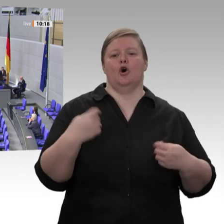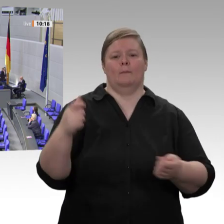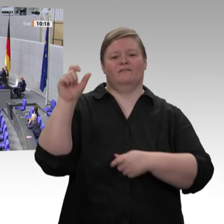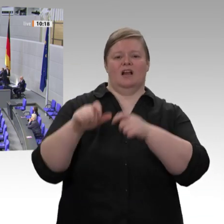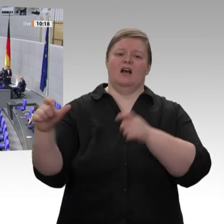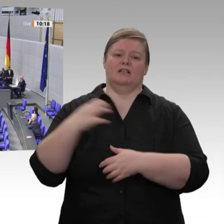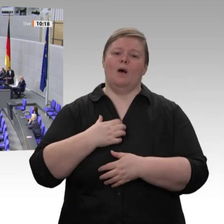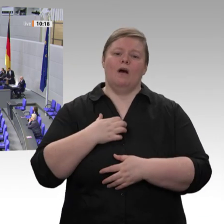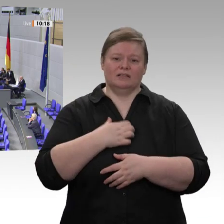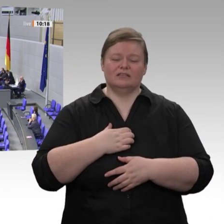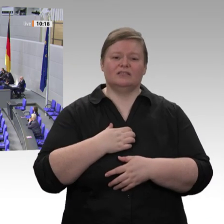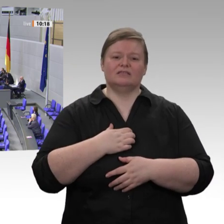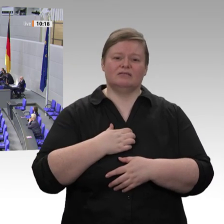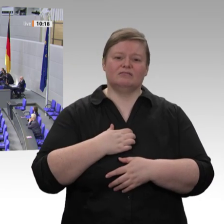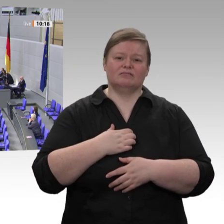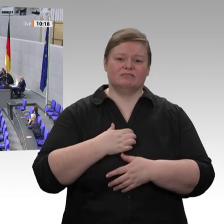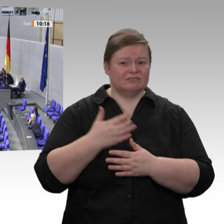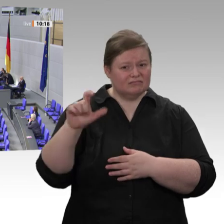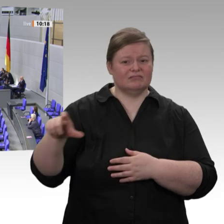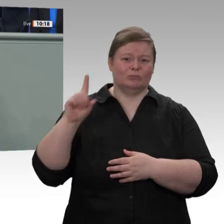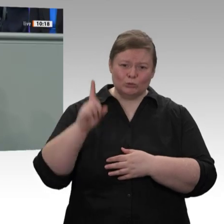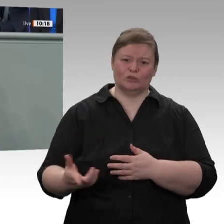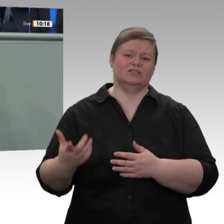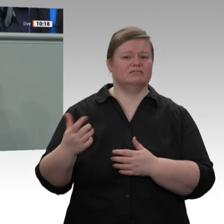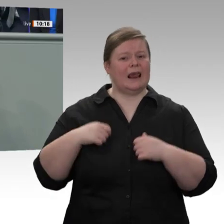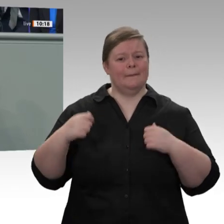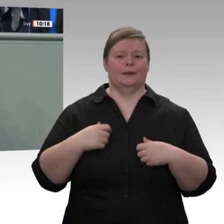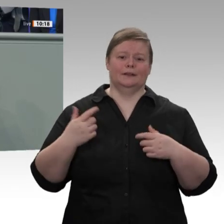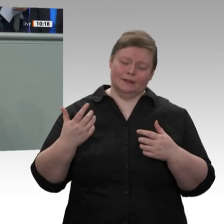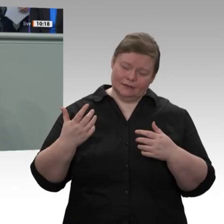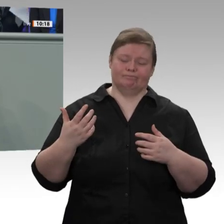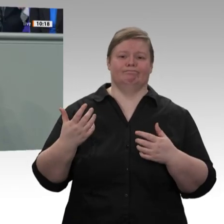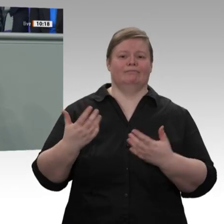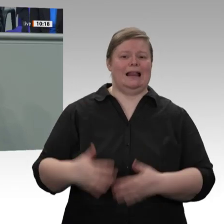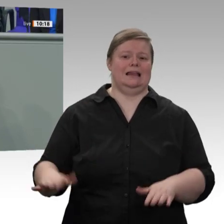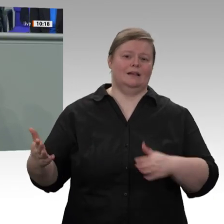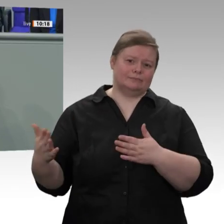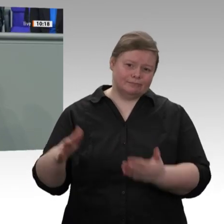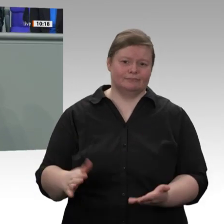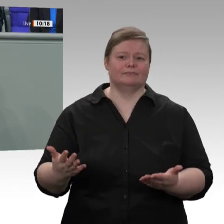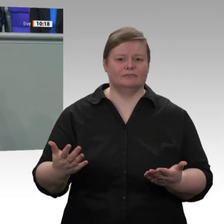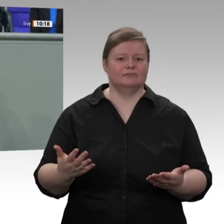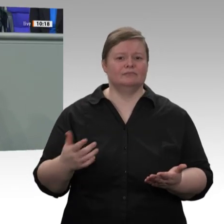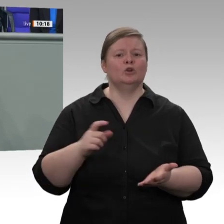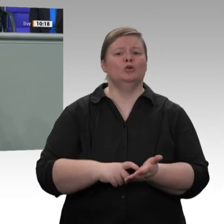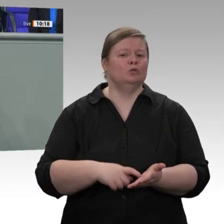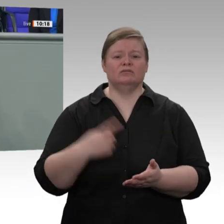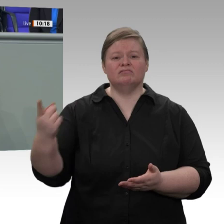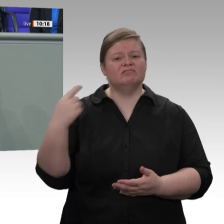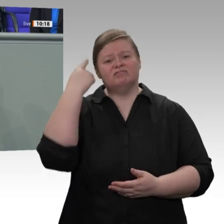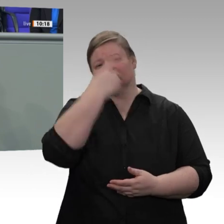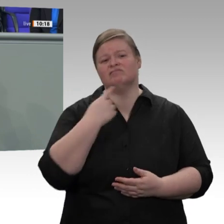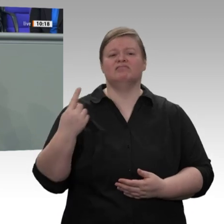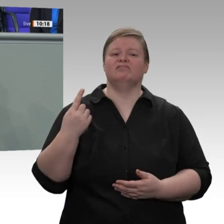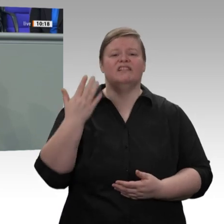ermordet. Und wir stellen uns erneut die Frage, war denn dieser Täter ein